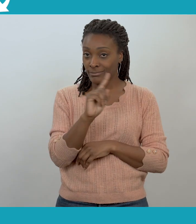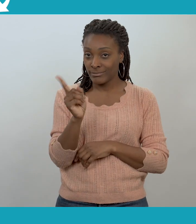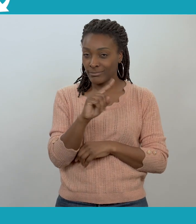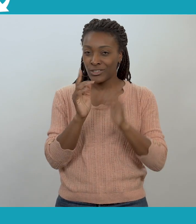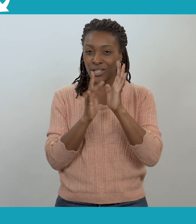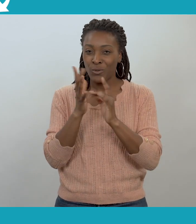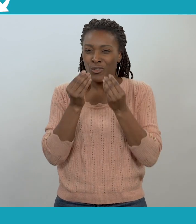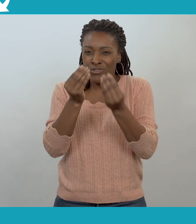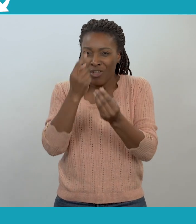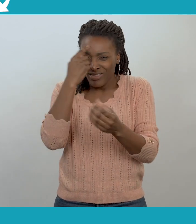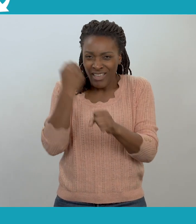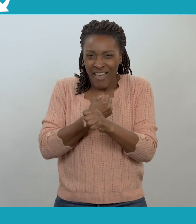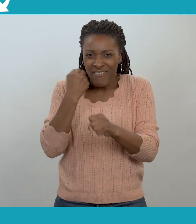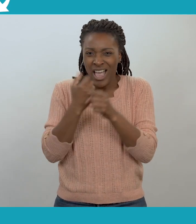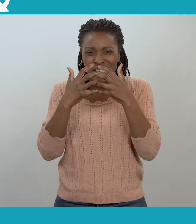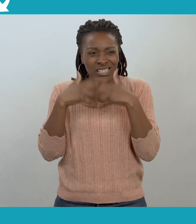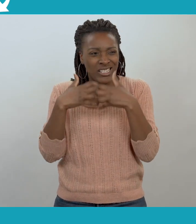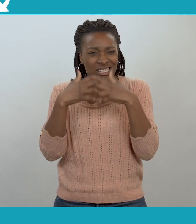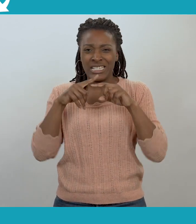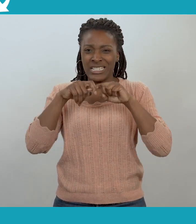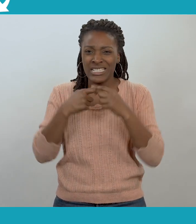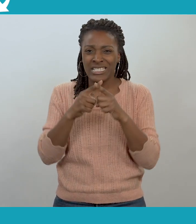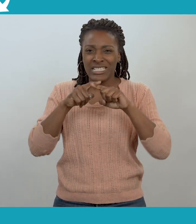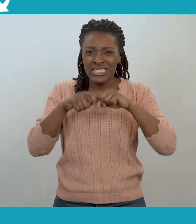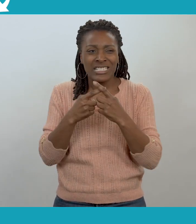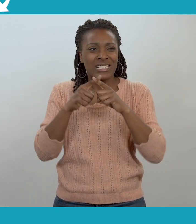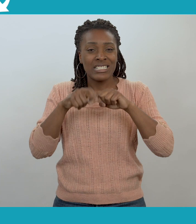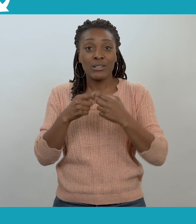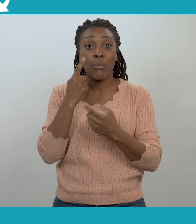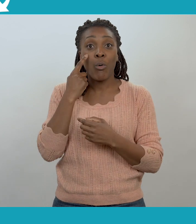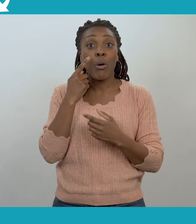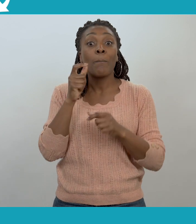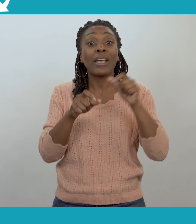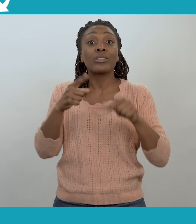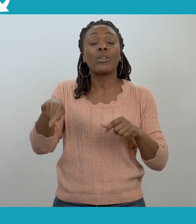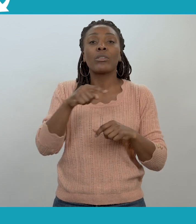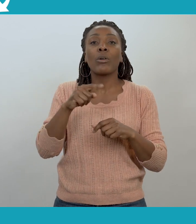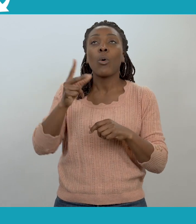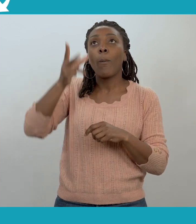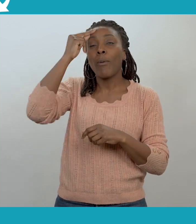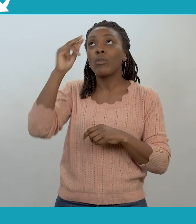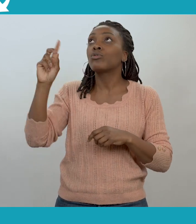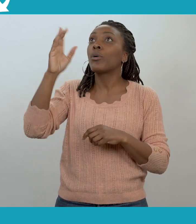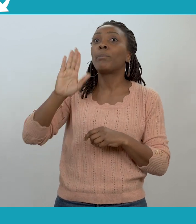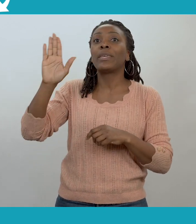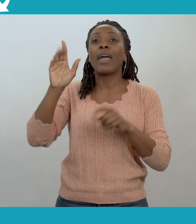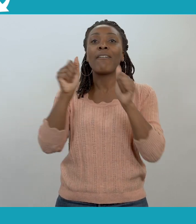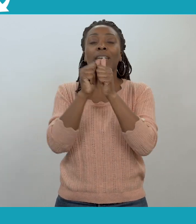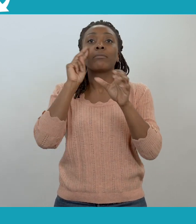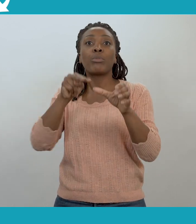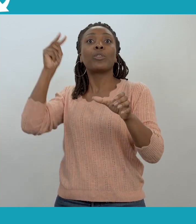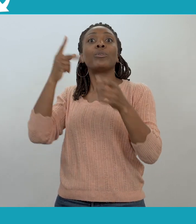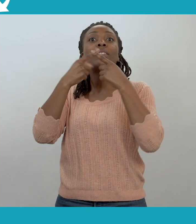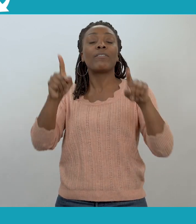faire travailler l'imagination et invite ceux qui l'écoutent à voir l'œuvre de Dieu dans le monde d'une nouvelle